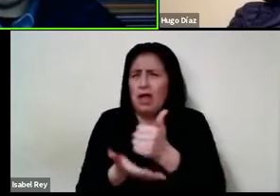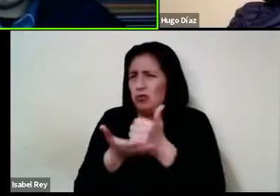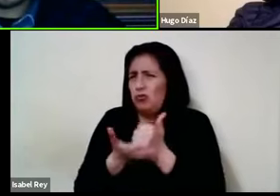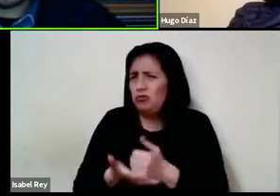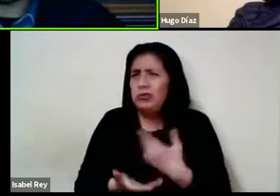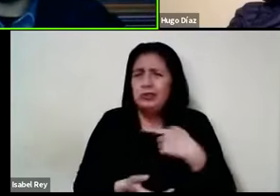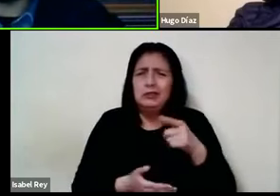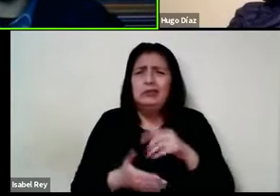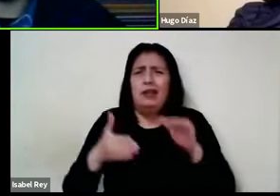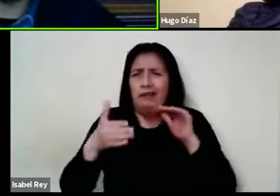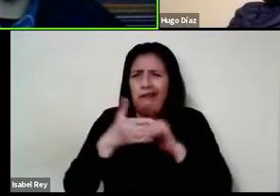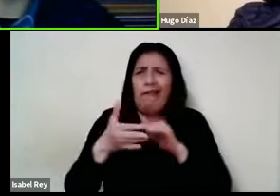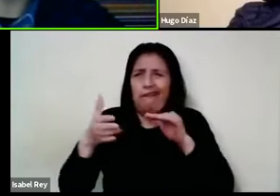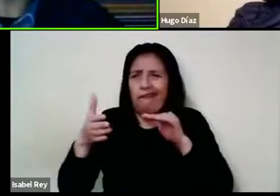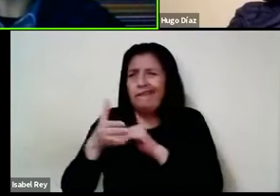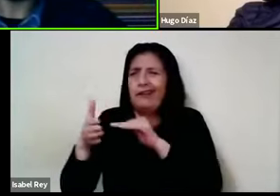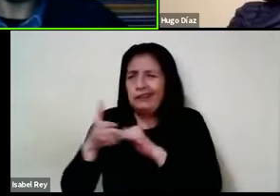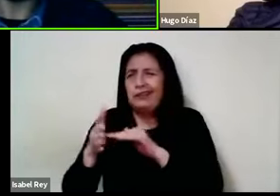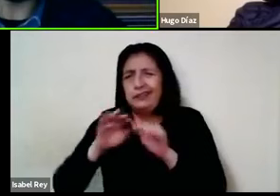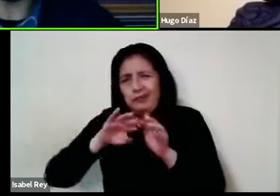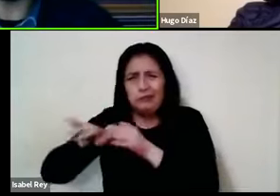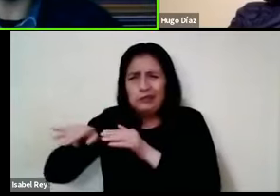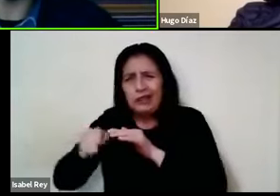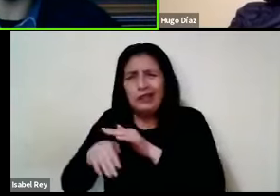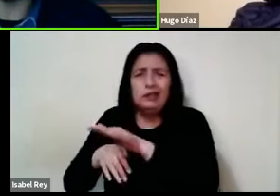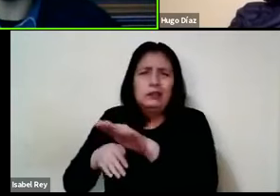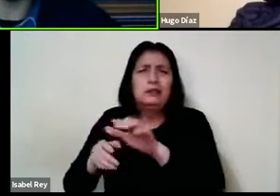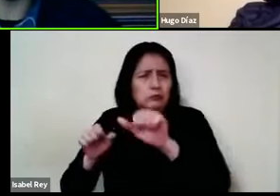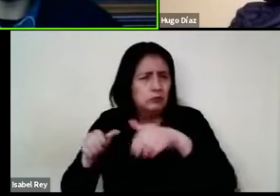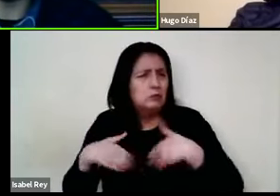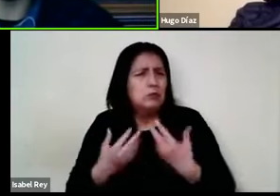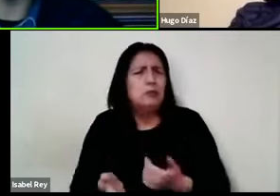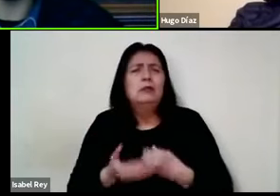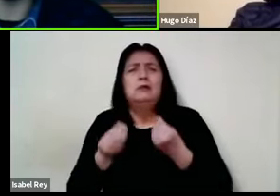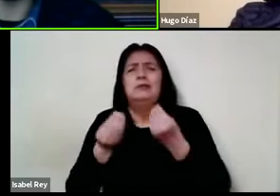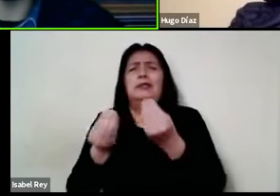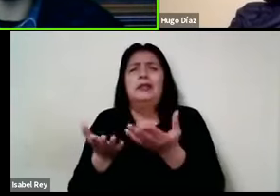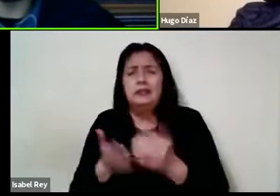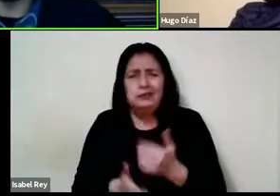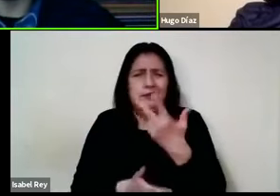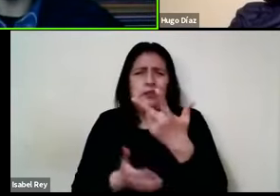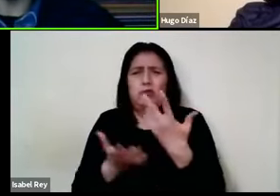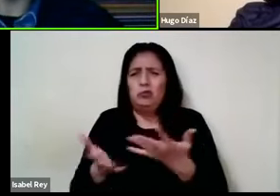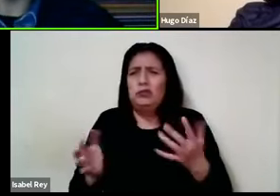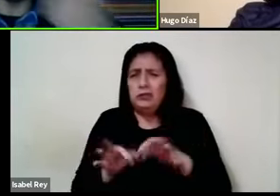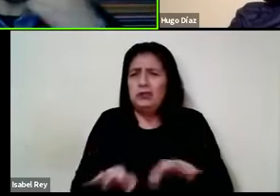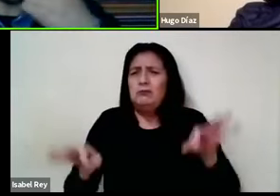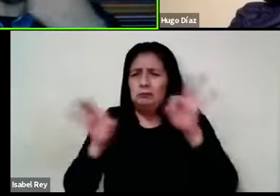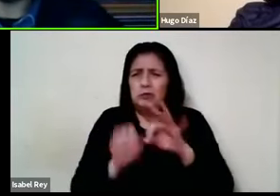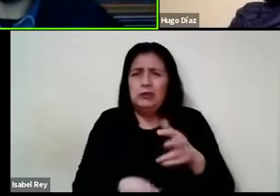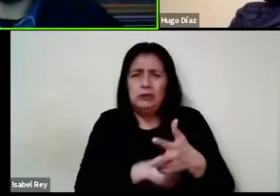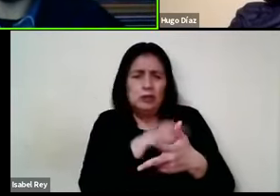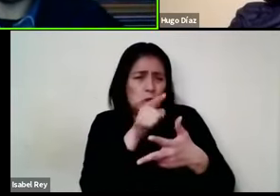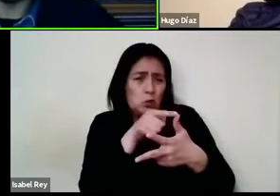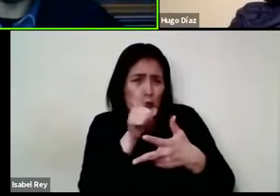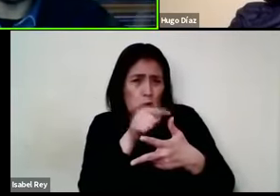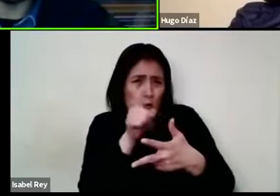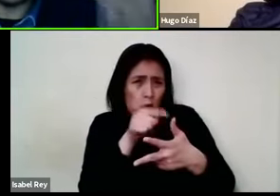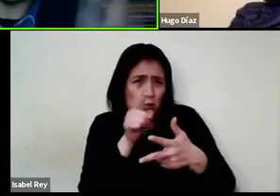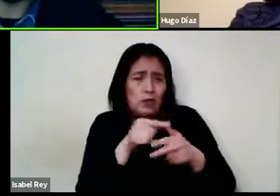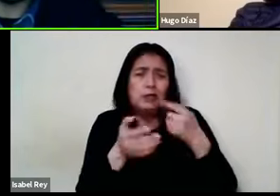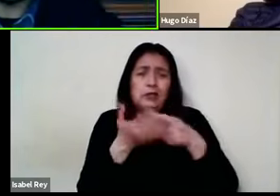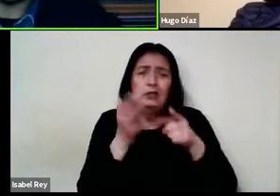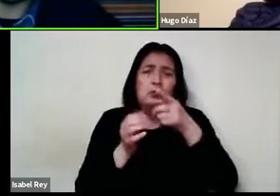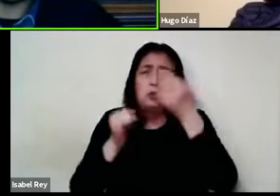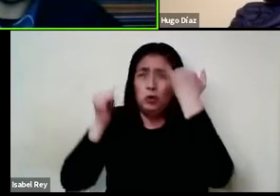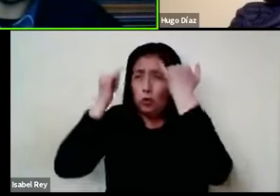pequeñas barreras que vamos superando, se puede plantear tres cosas importantes. Una de ellas es justamente esquematizar. Tus